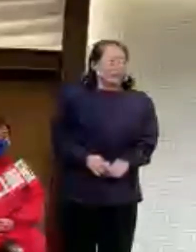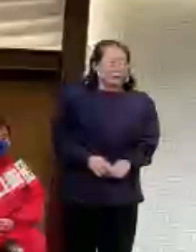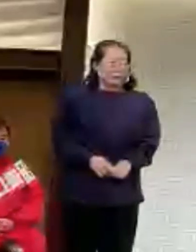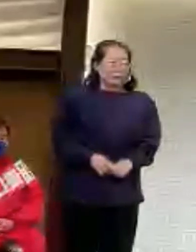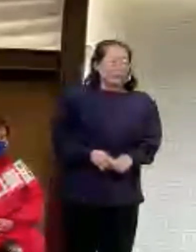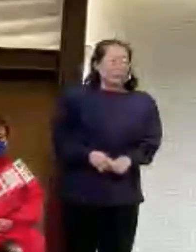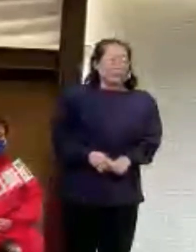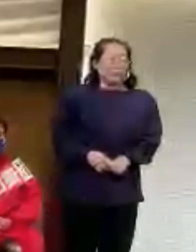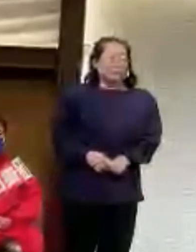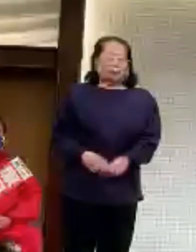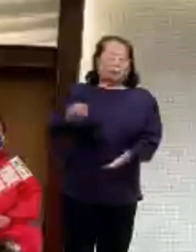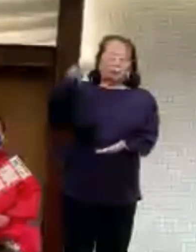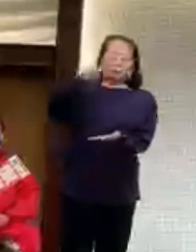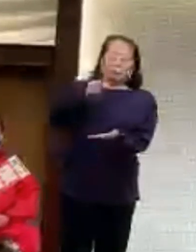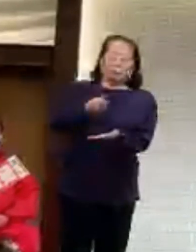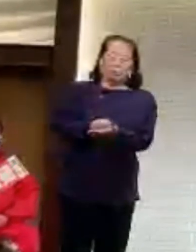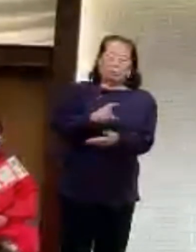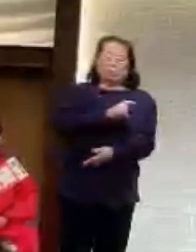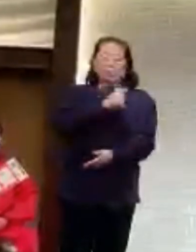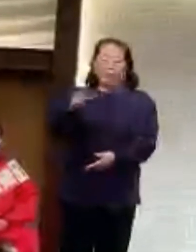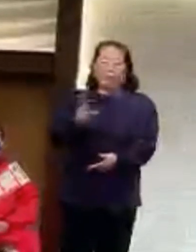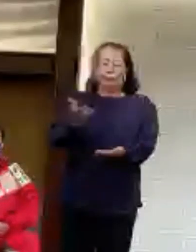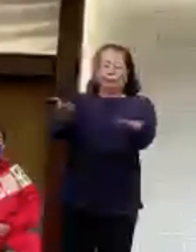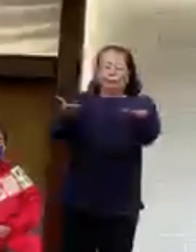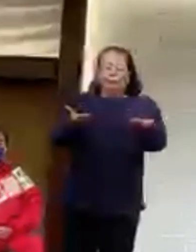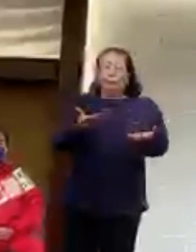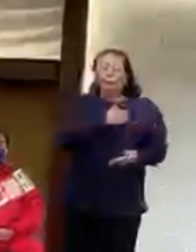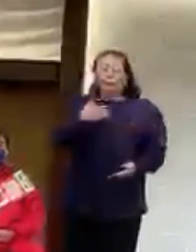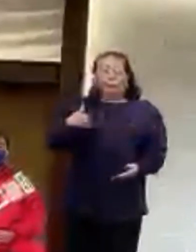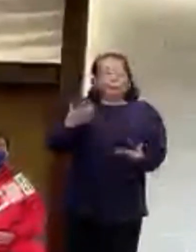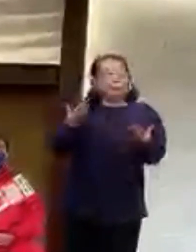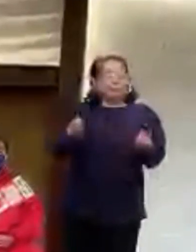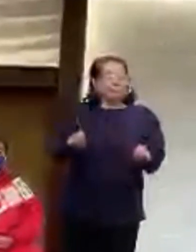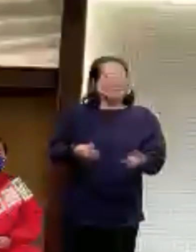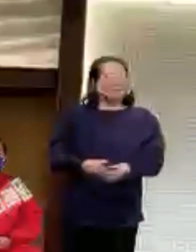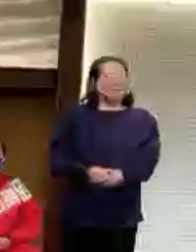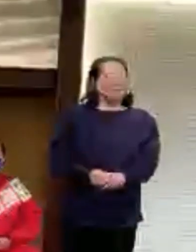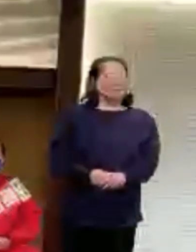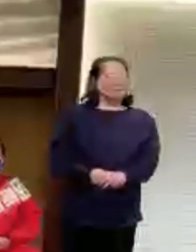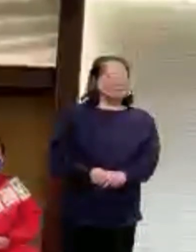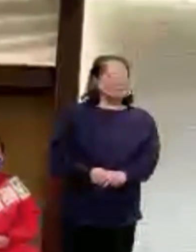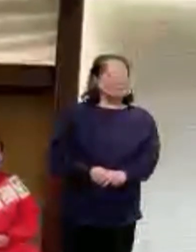いよいよ決戦の日を迎えました。